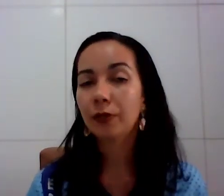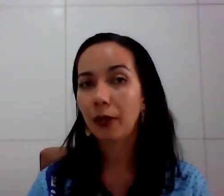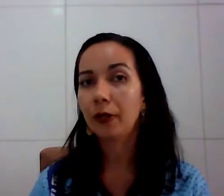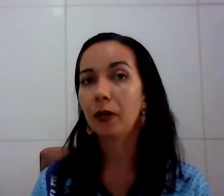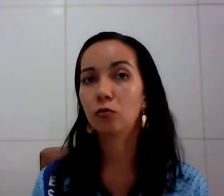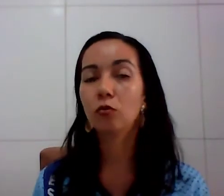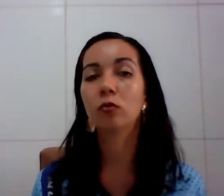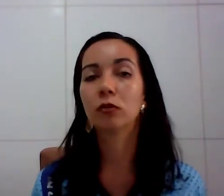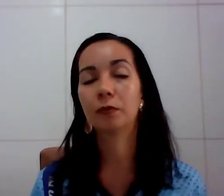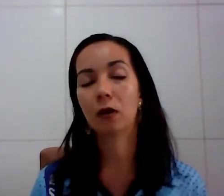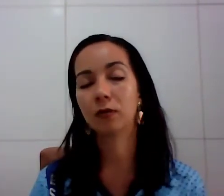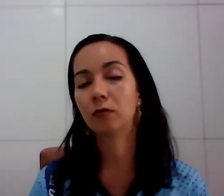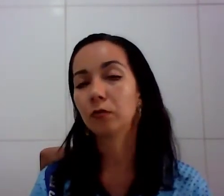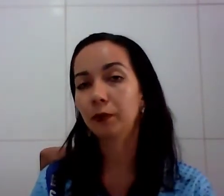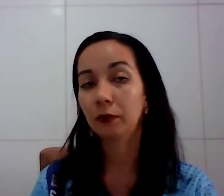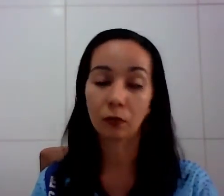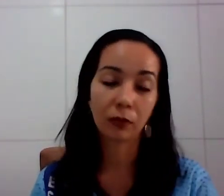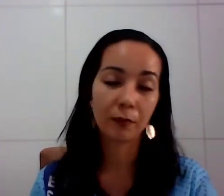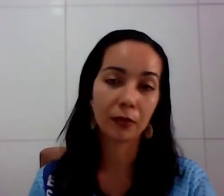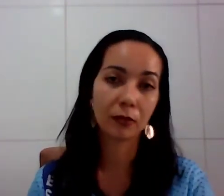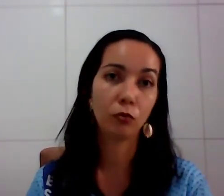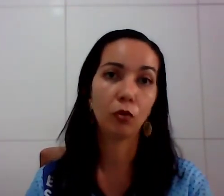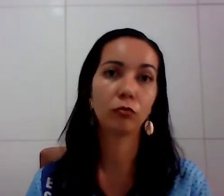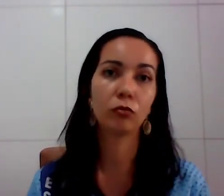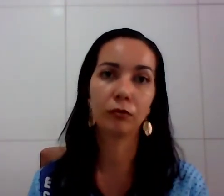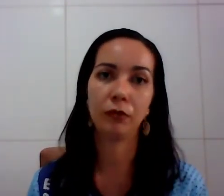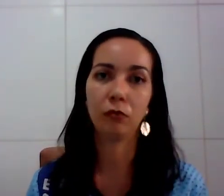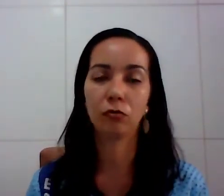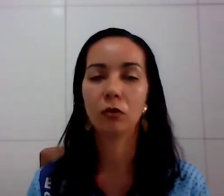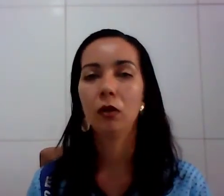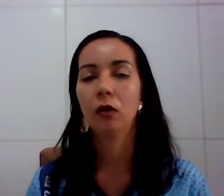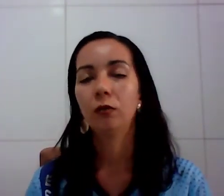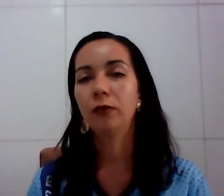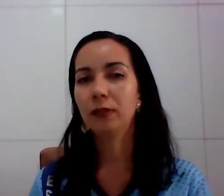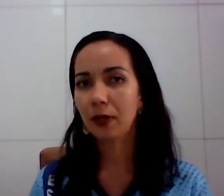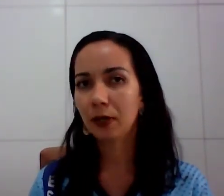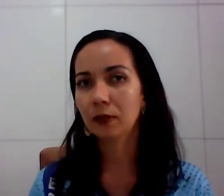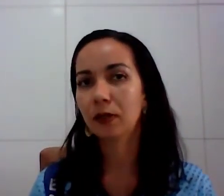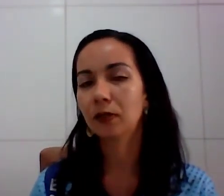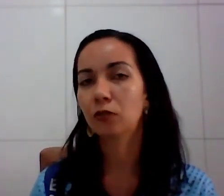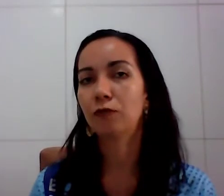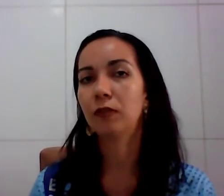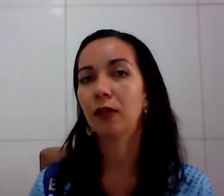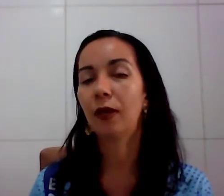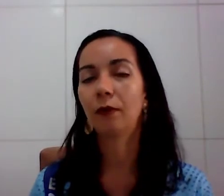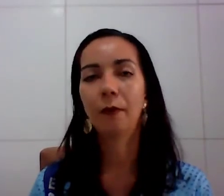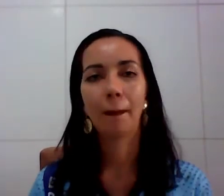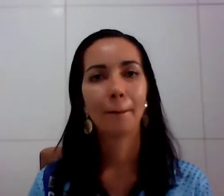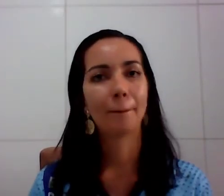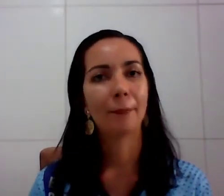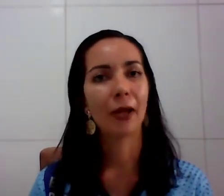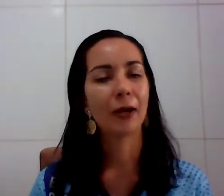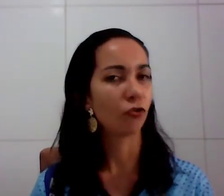sair nas ruas por causa da contaminação de outros vírus, o que será que as crianças fizeram para